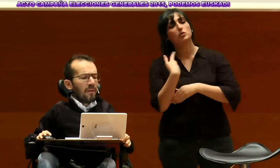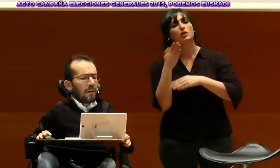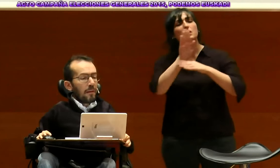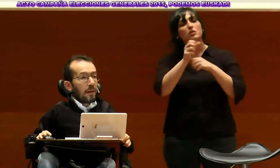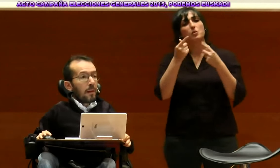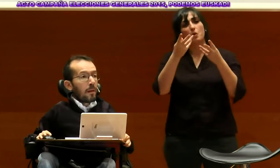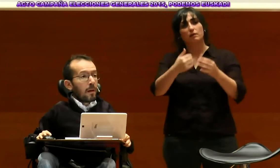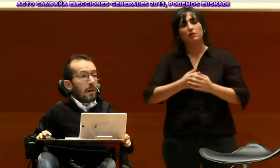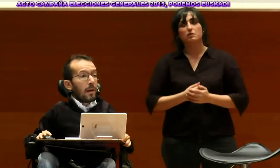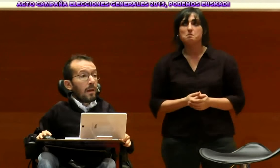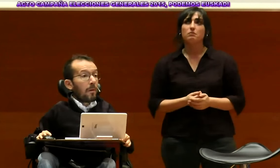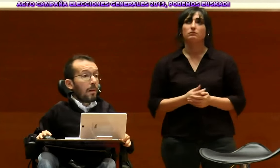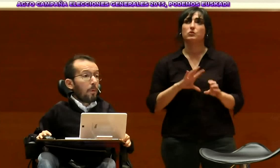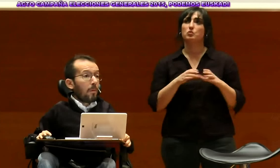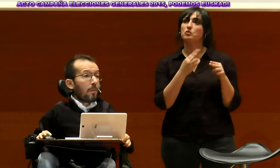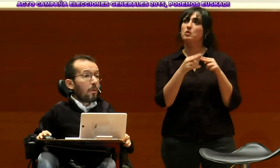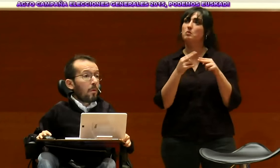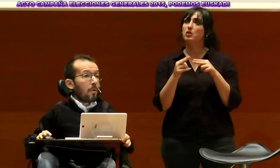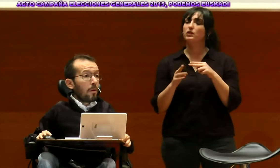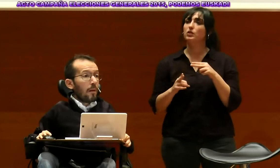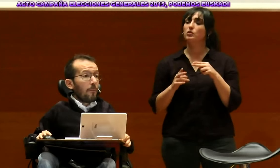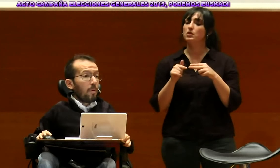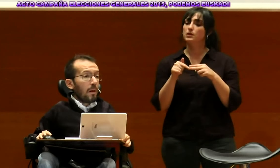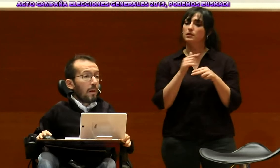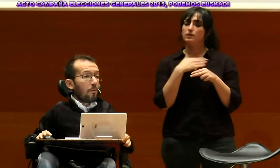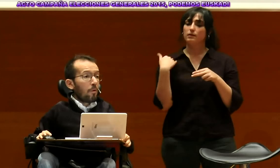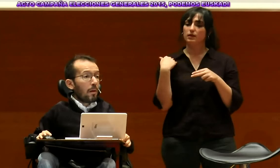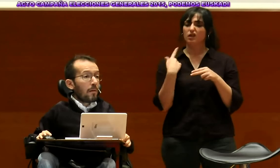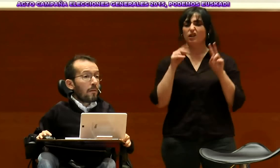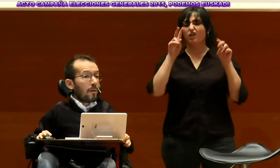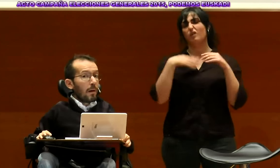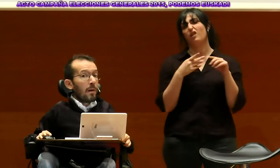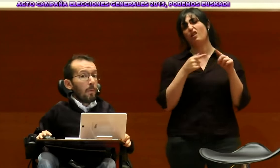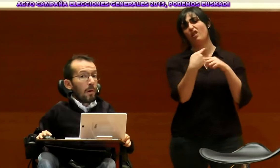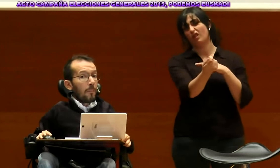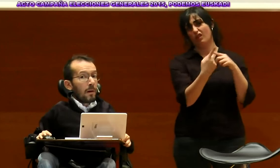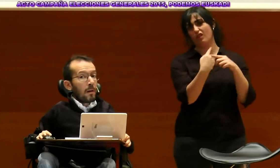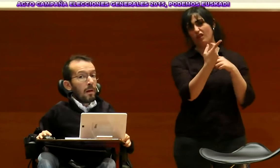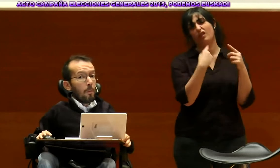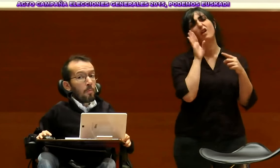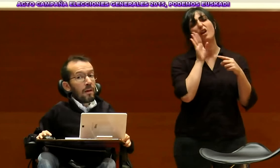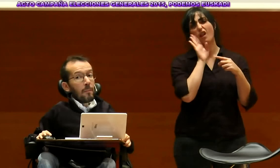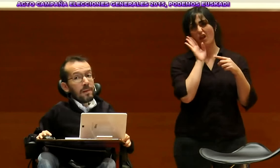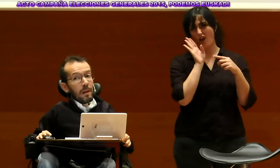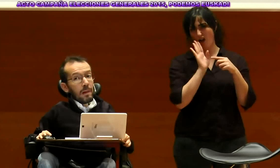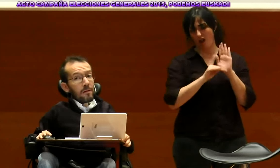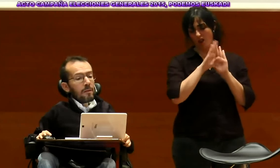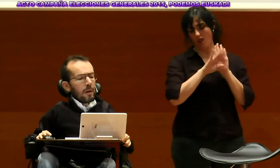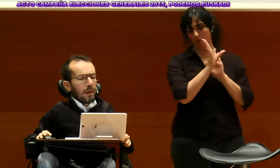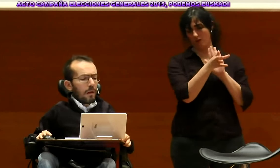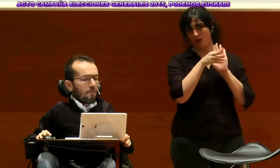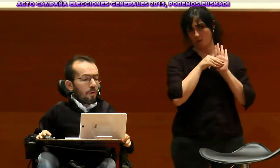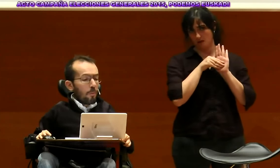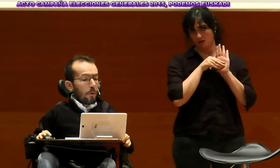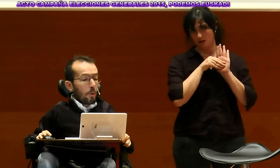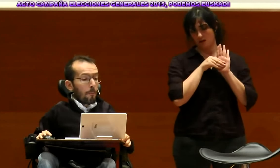se presentan que lleven la prohibición de las puertas giratorias en el programa y la voluntad de meterlas